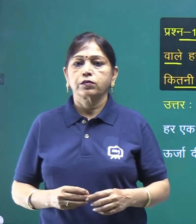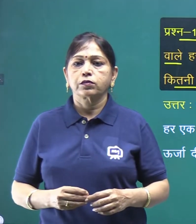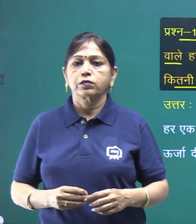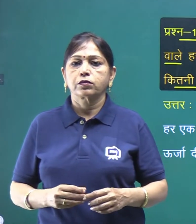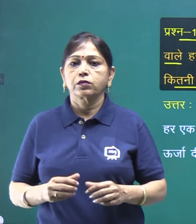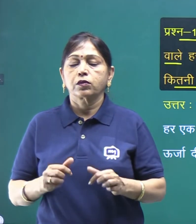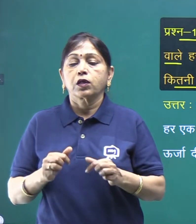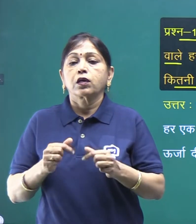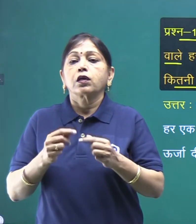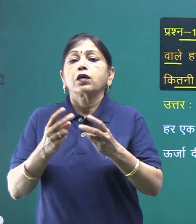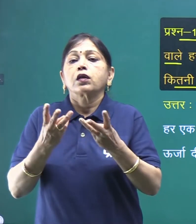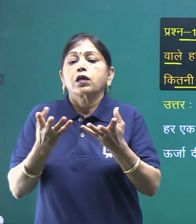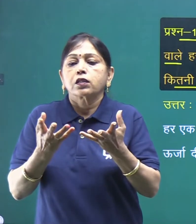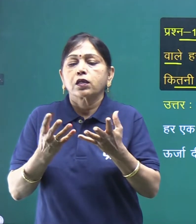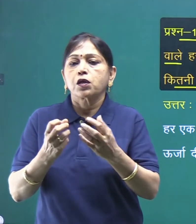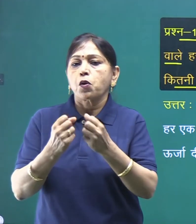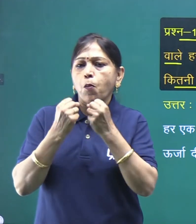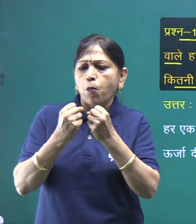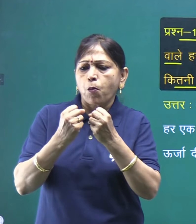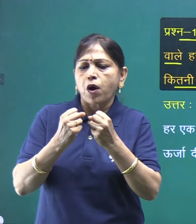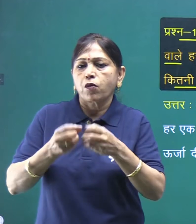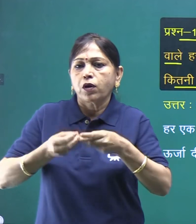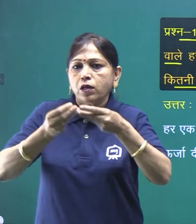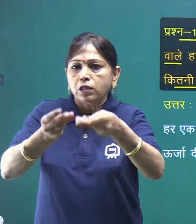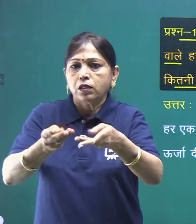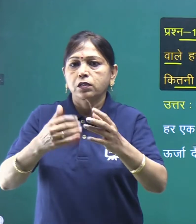कितनी ऊर्जा दी जाती है?